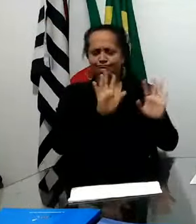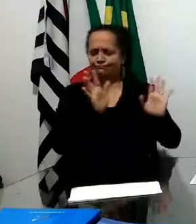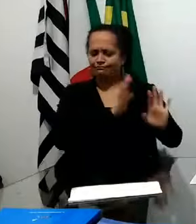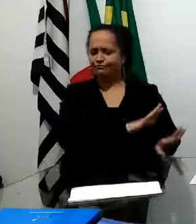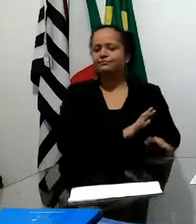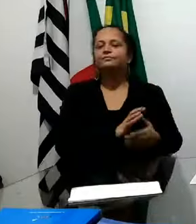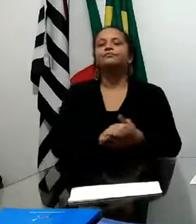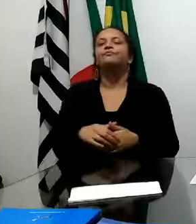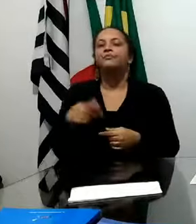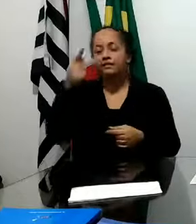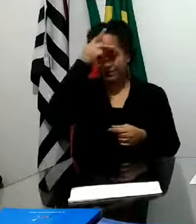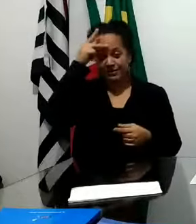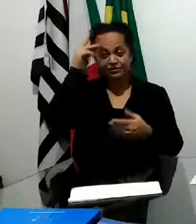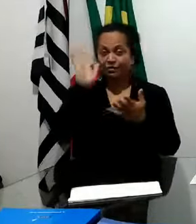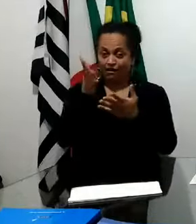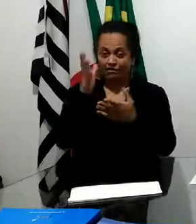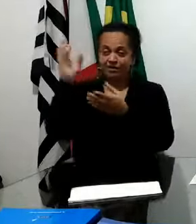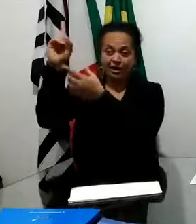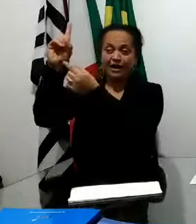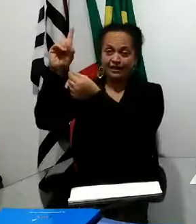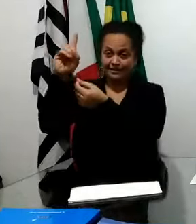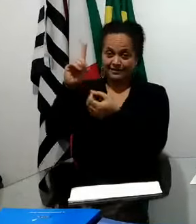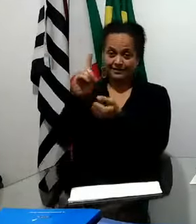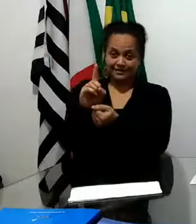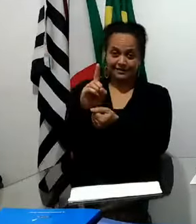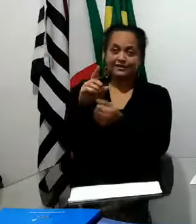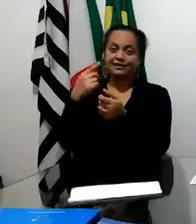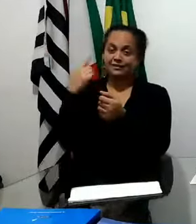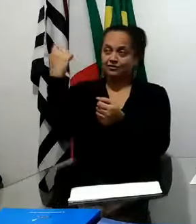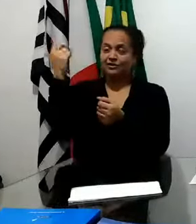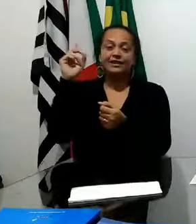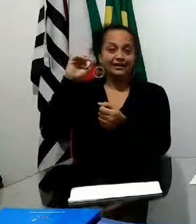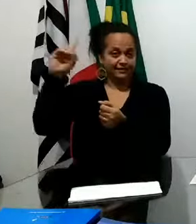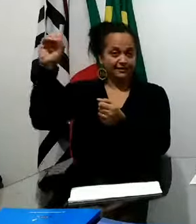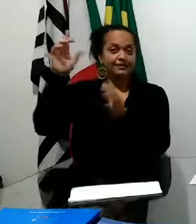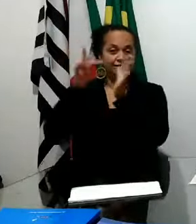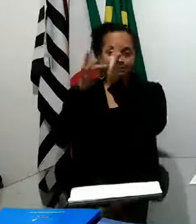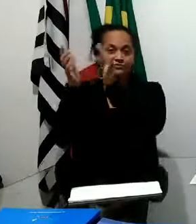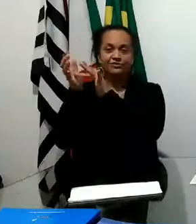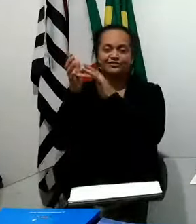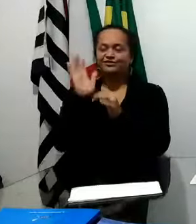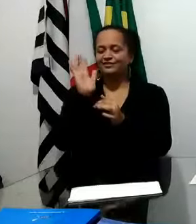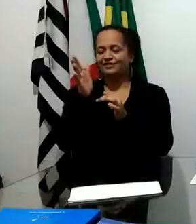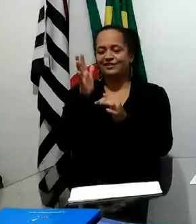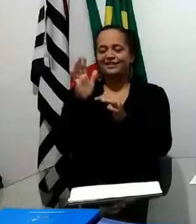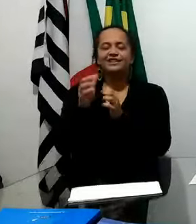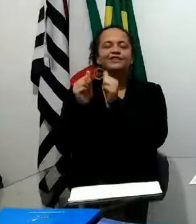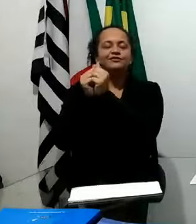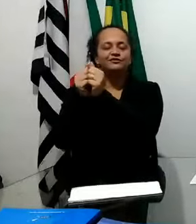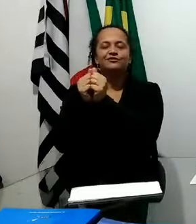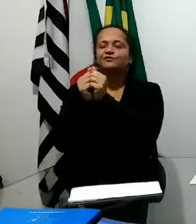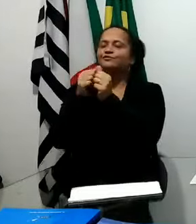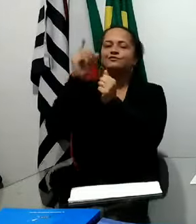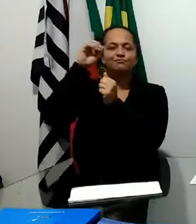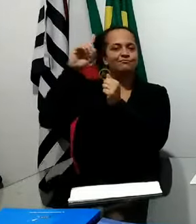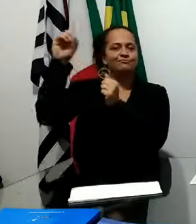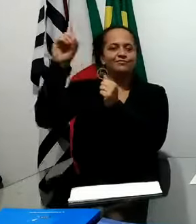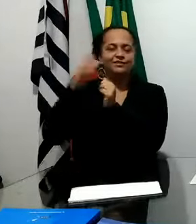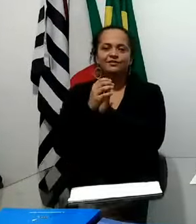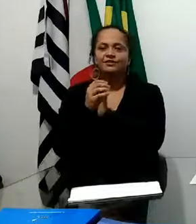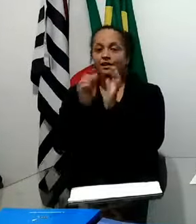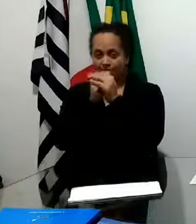receberam a salvação em Cristo Jesus, estão sentados com Cristo Jesus lá nas regiões celestiais em Cristo Jesus.